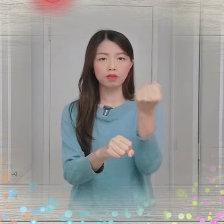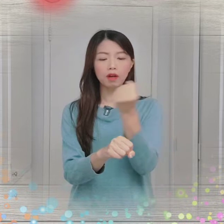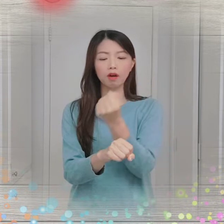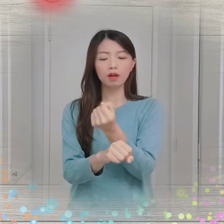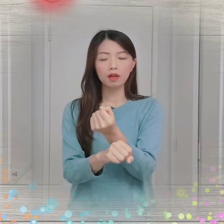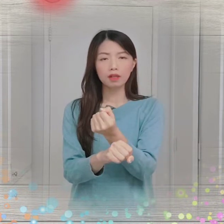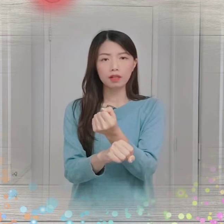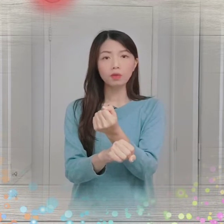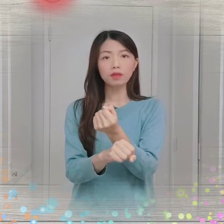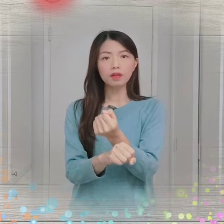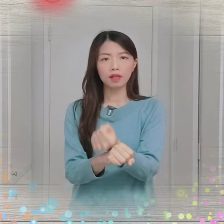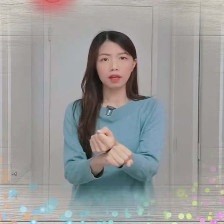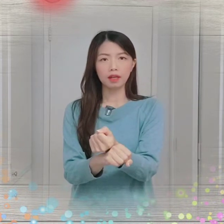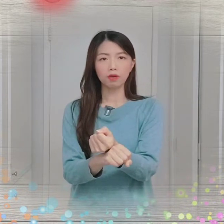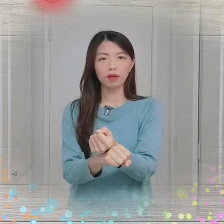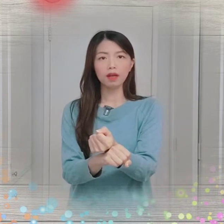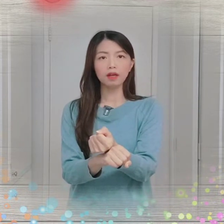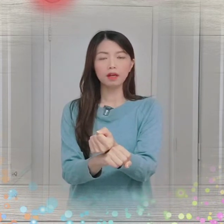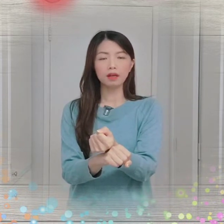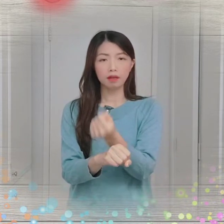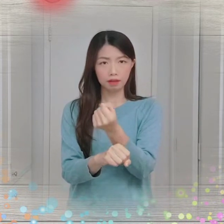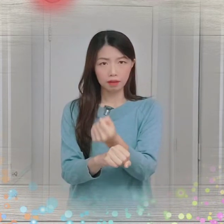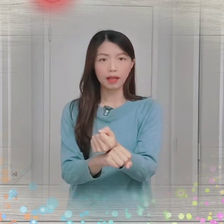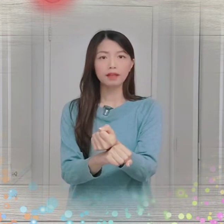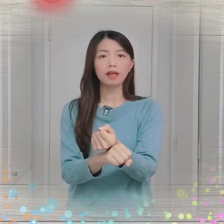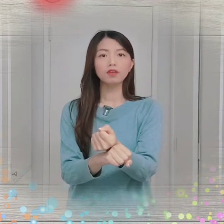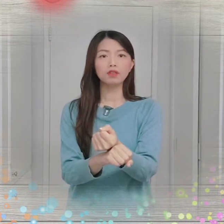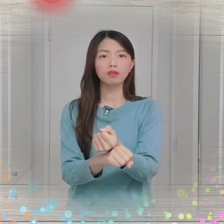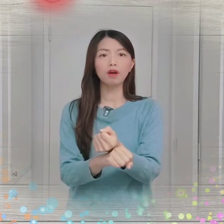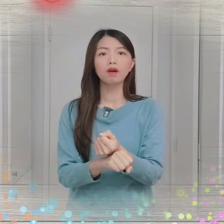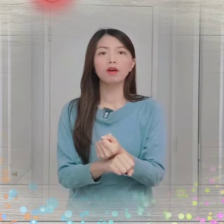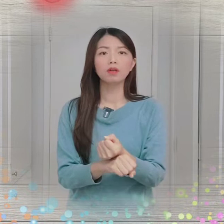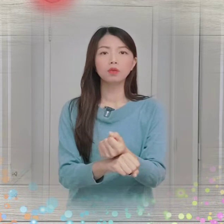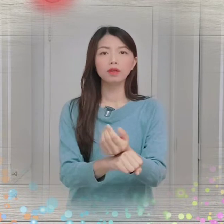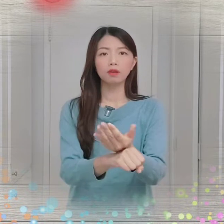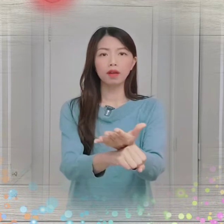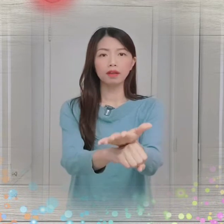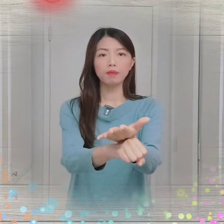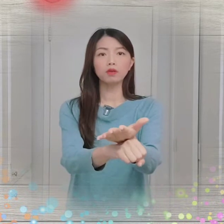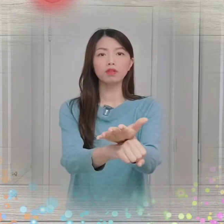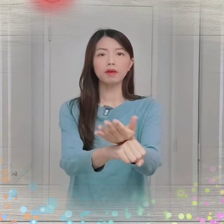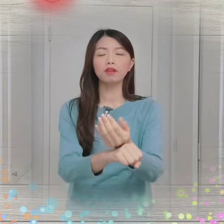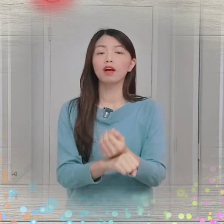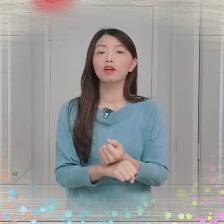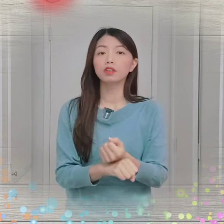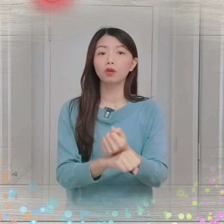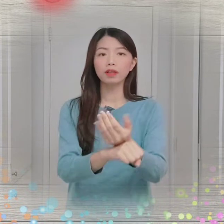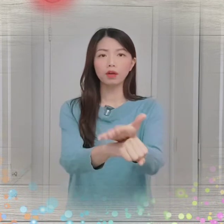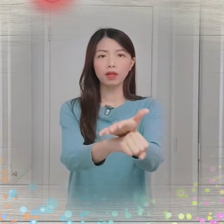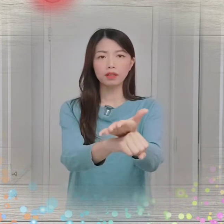주먹을 쥐셔서 이 손등끼리 이렇게 닿게 해주시고요. 손을 이렇게 내밀어 주시면